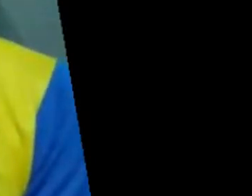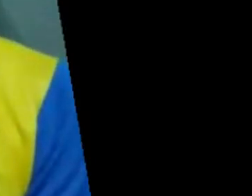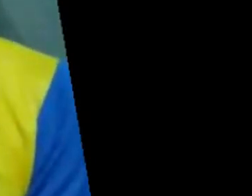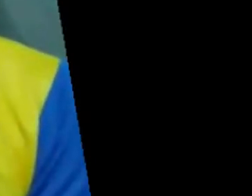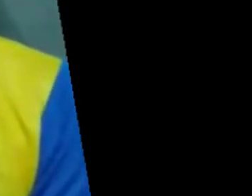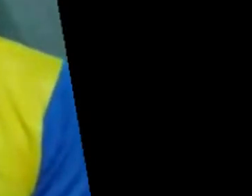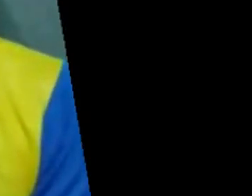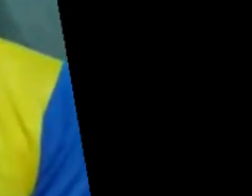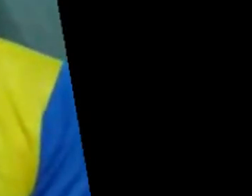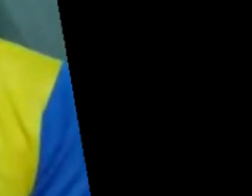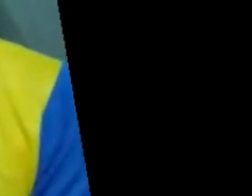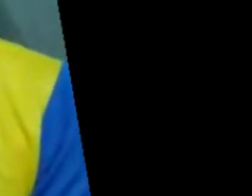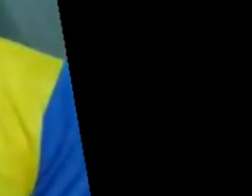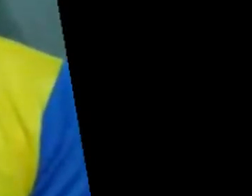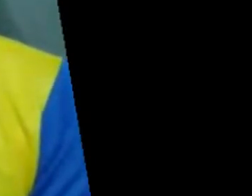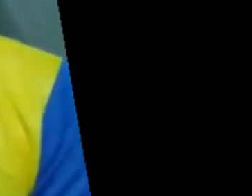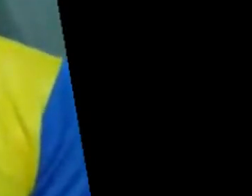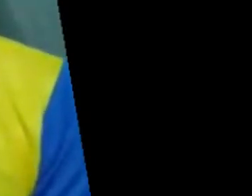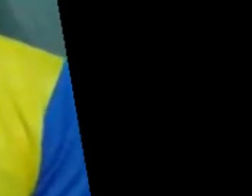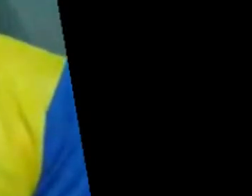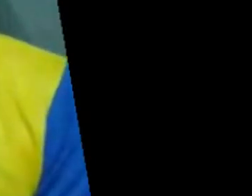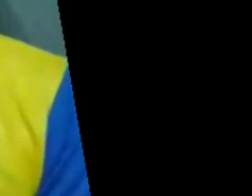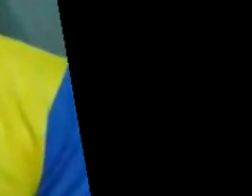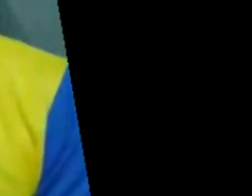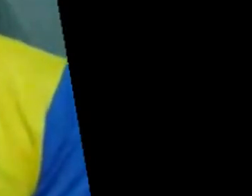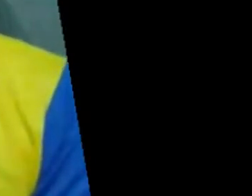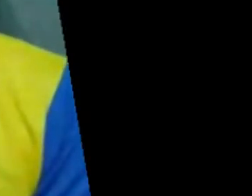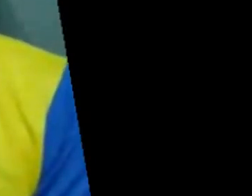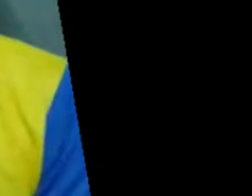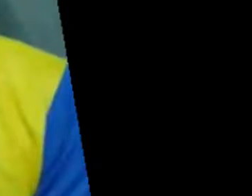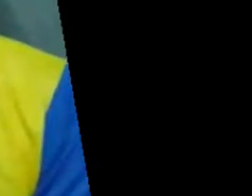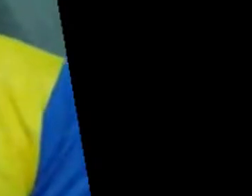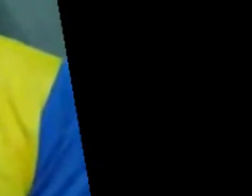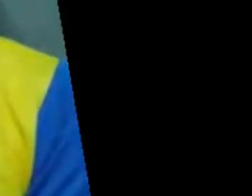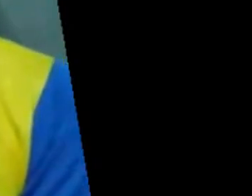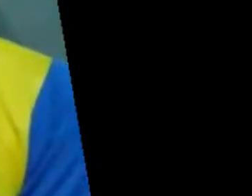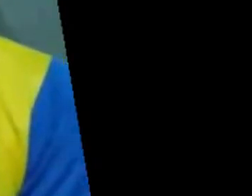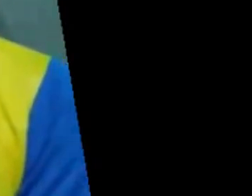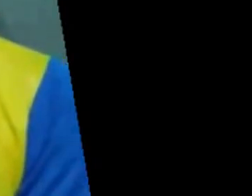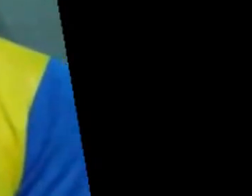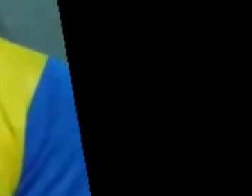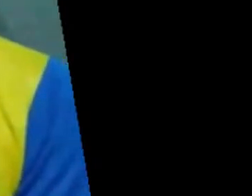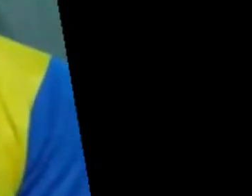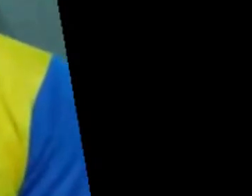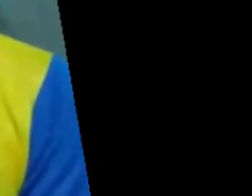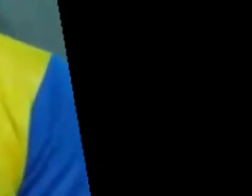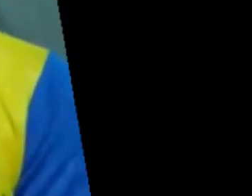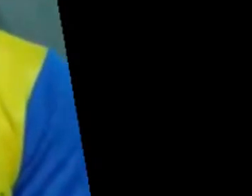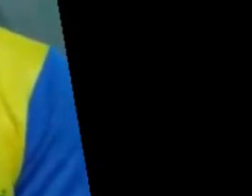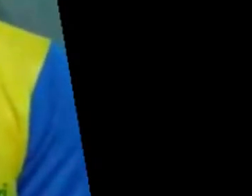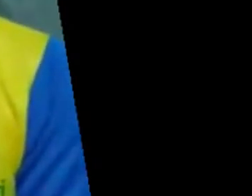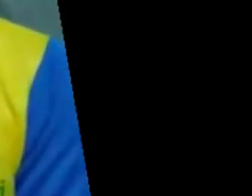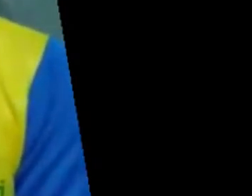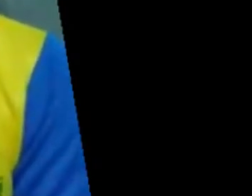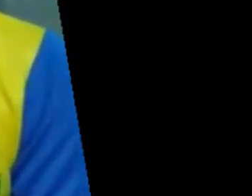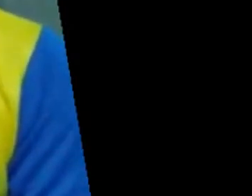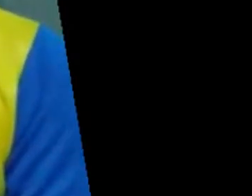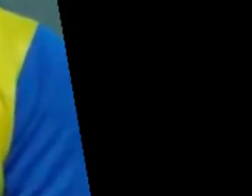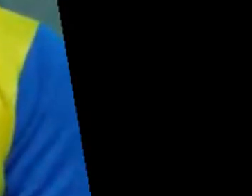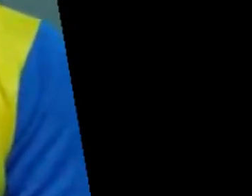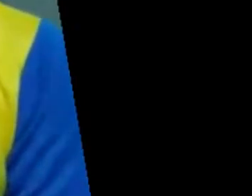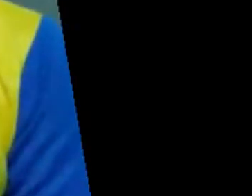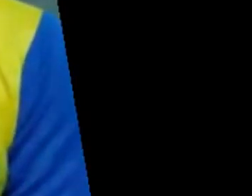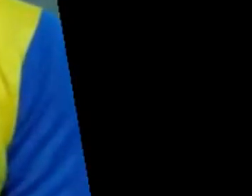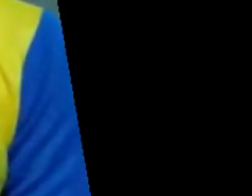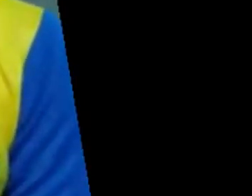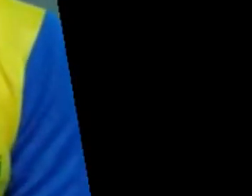não faz. Somos pequenos, mas a gente é arrogante, prepotente, metido à besta. Quando menos